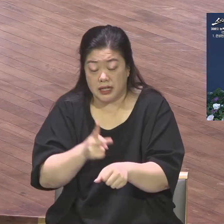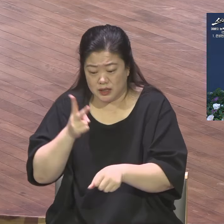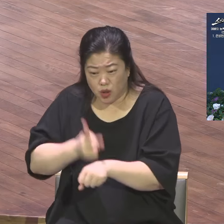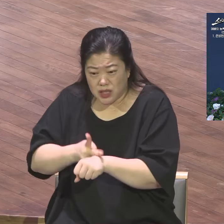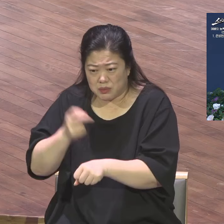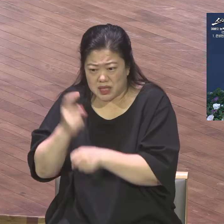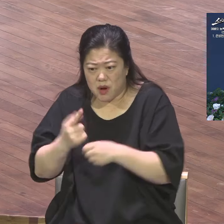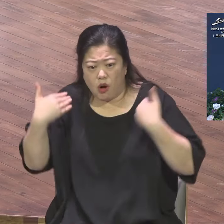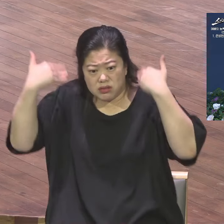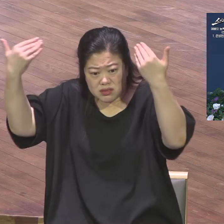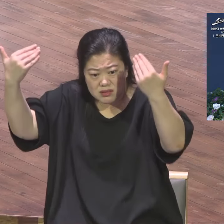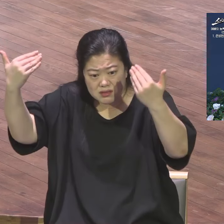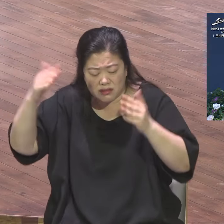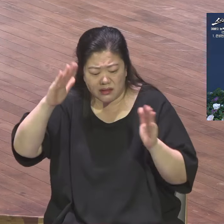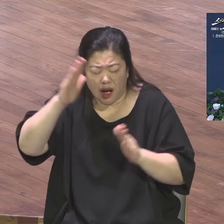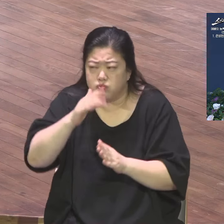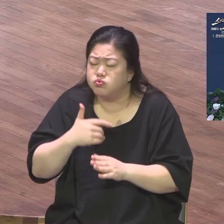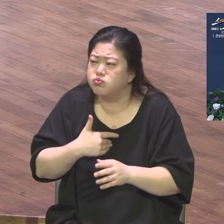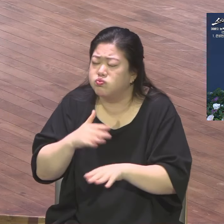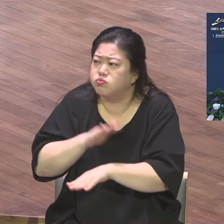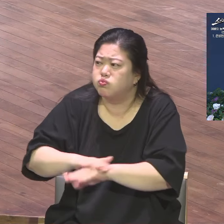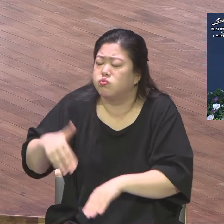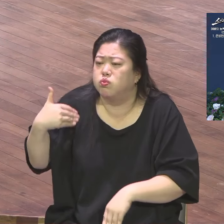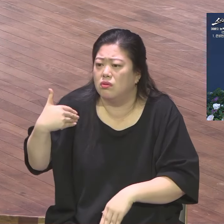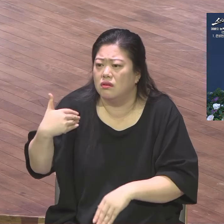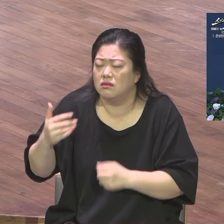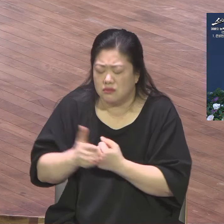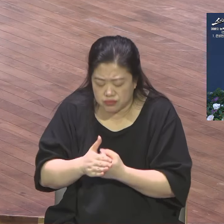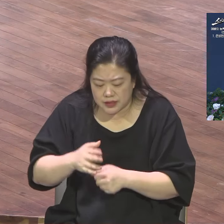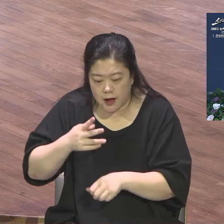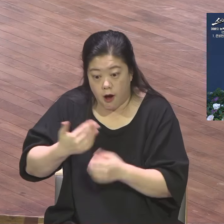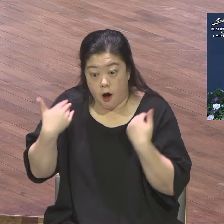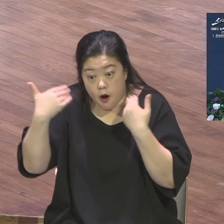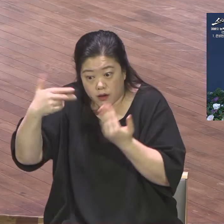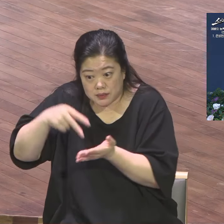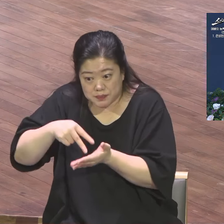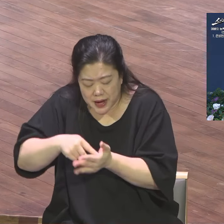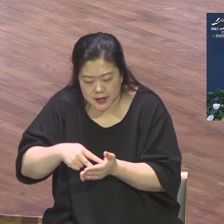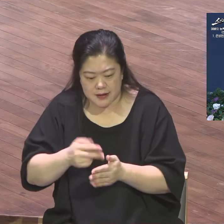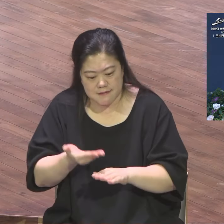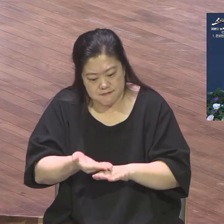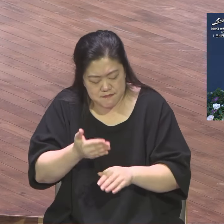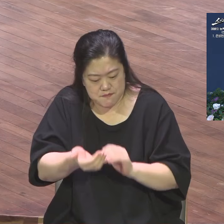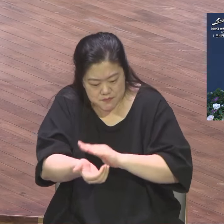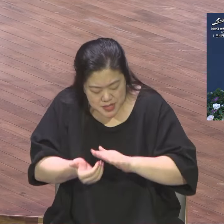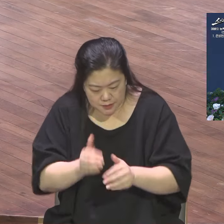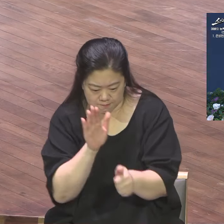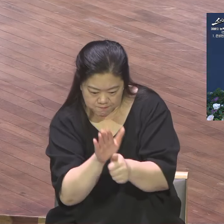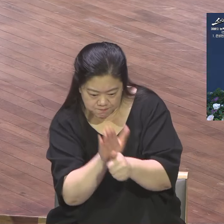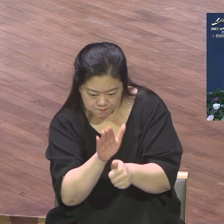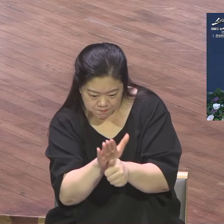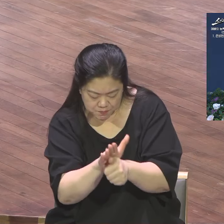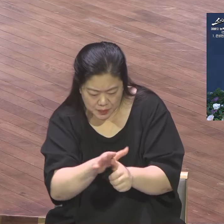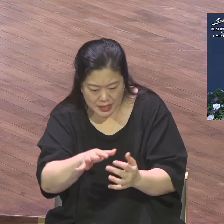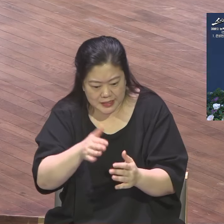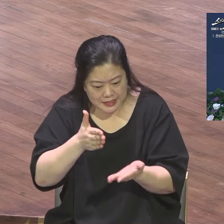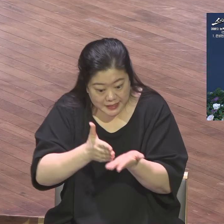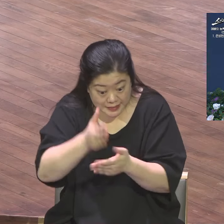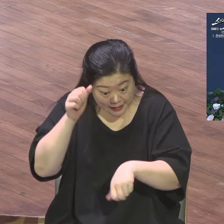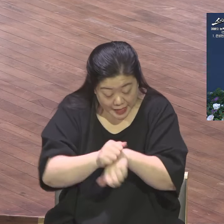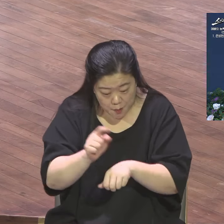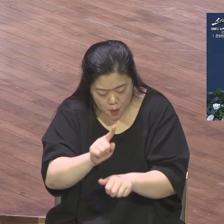된다. 그리고 주일은 뭐요? 완전 축제지요. 주일은 진짜 완전 축제. 사실 예배는요,